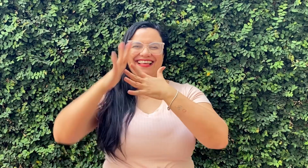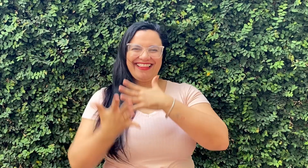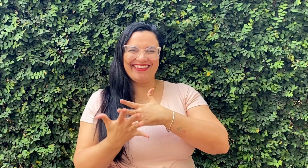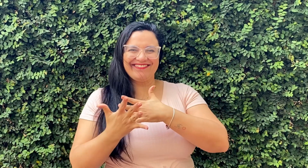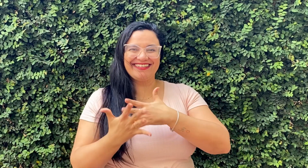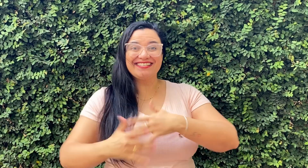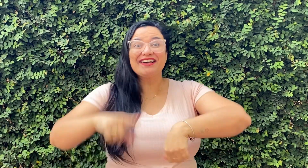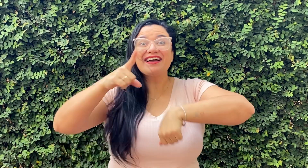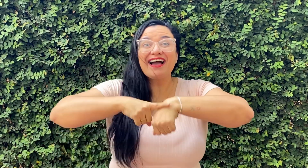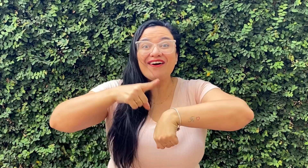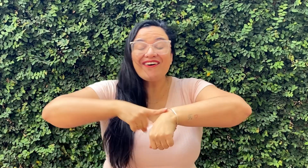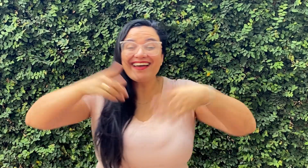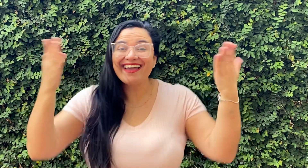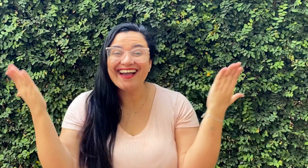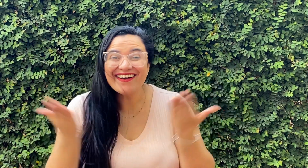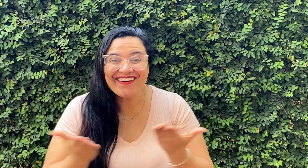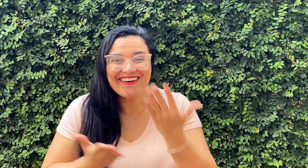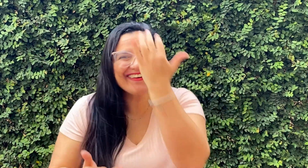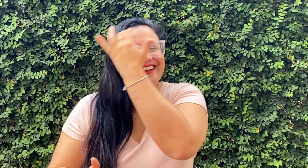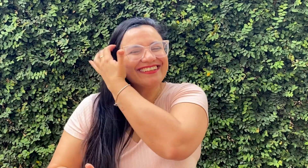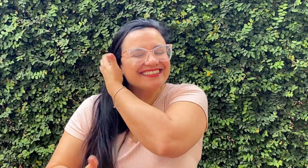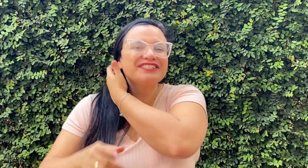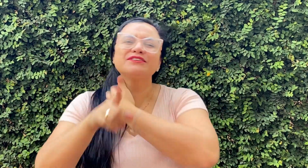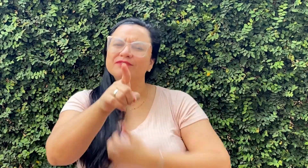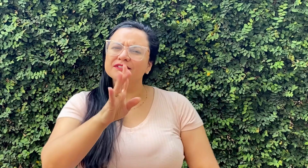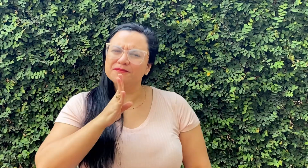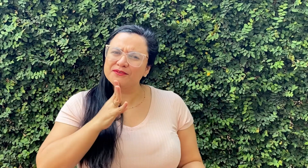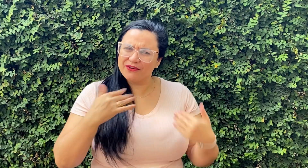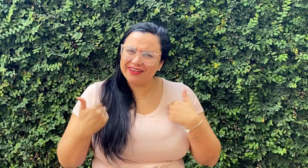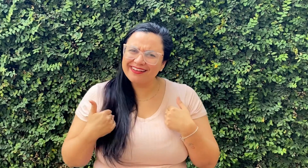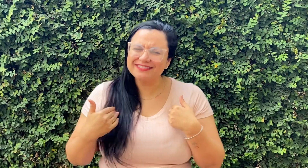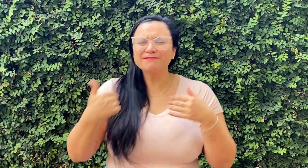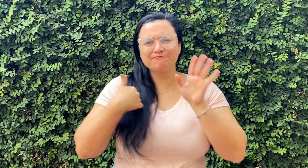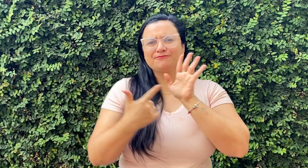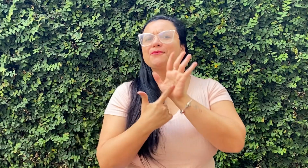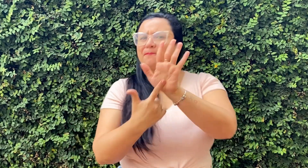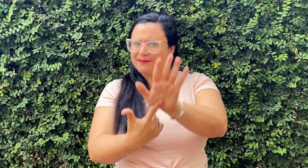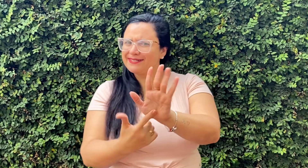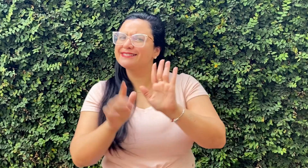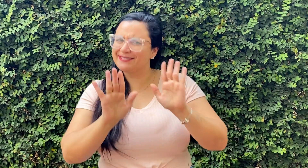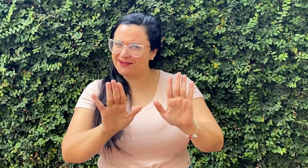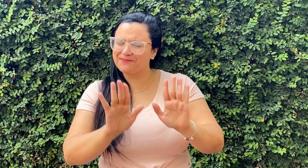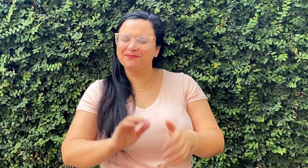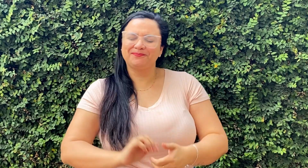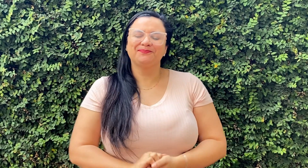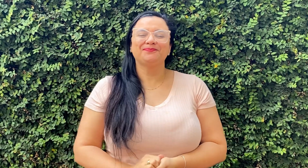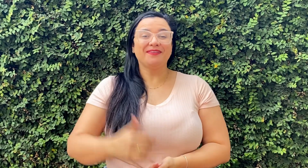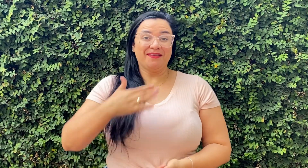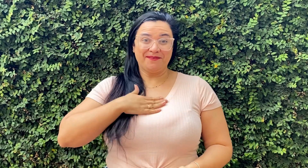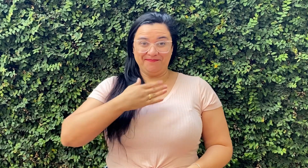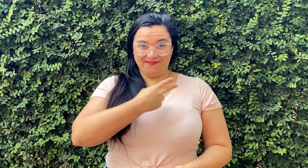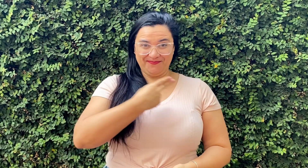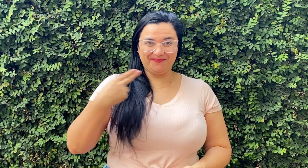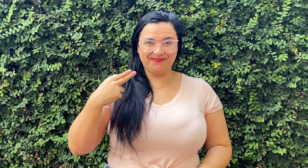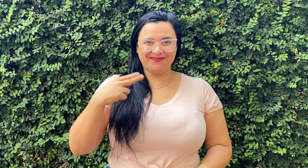Libras. A hora é agora. Você me conhece? Então vou me apresentar.